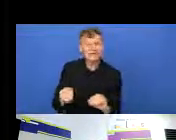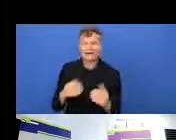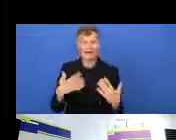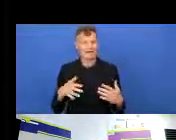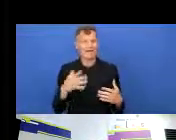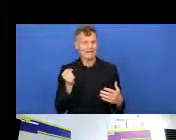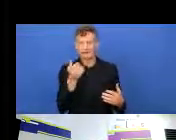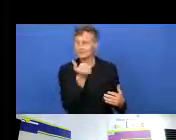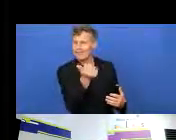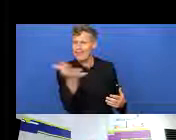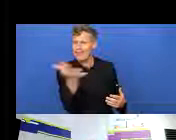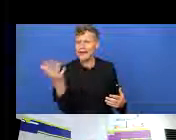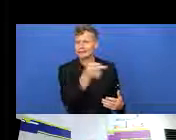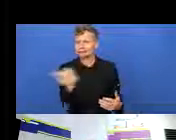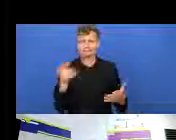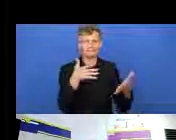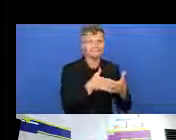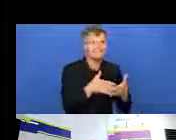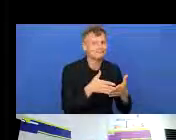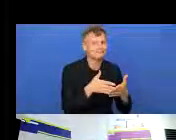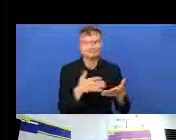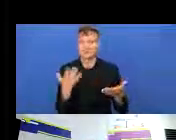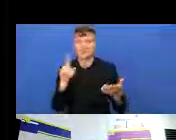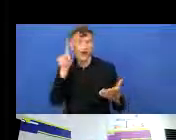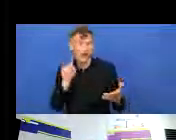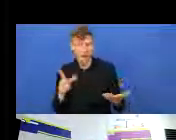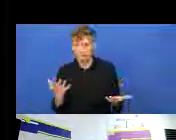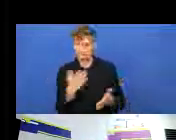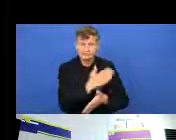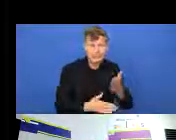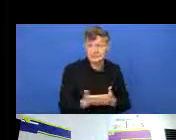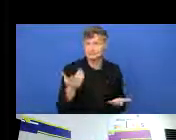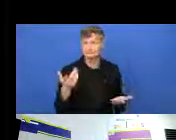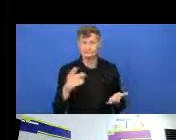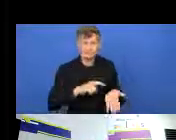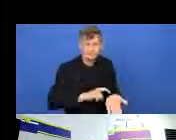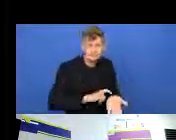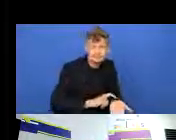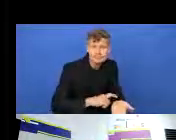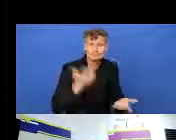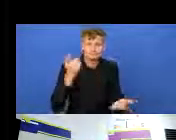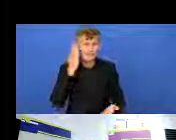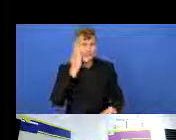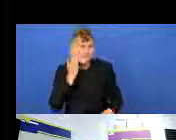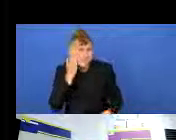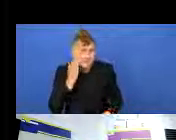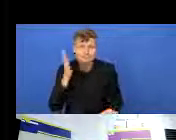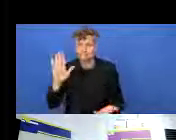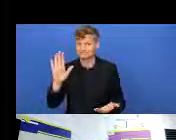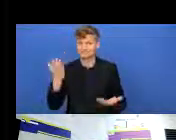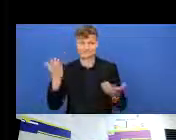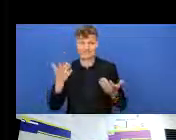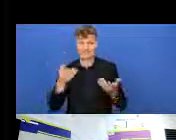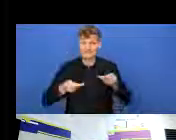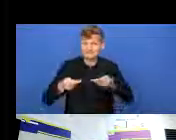leur handicap, de l'origine ethnique, des conditions socio-économiques, de la situation géographique, de la langue maternelle, du genre, du statut